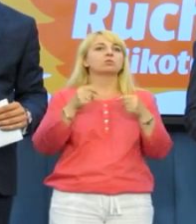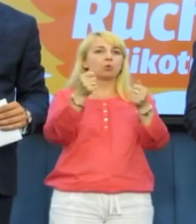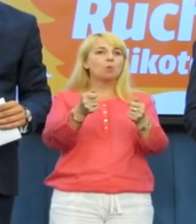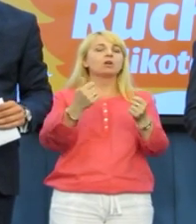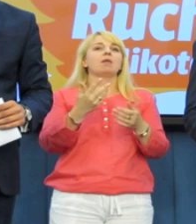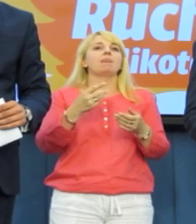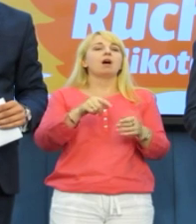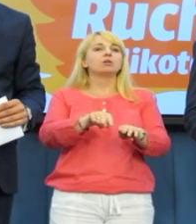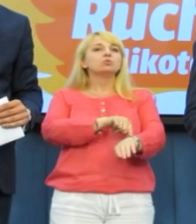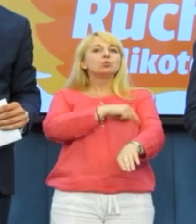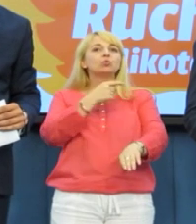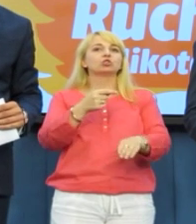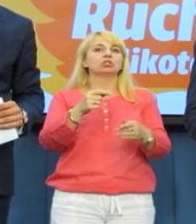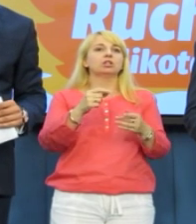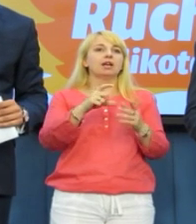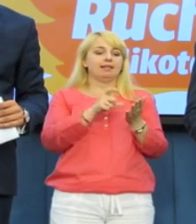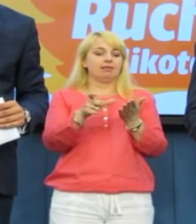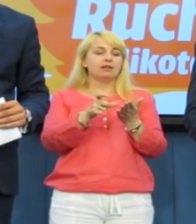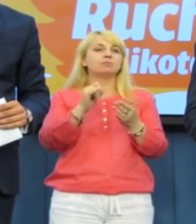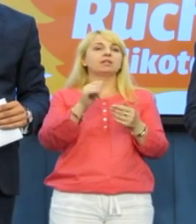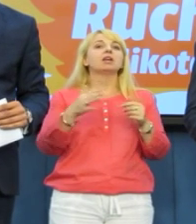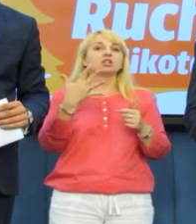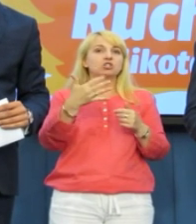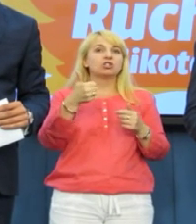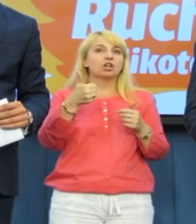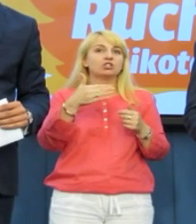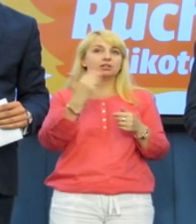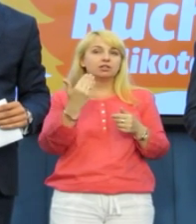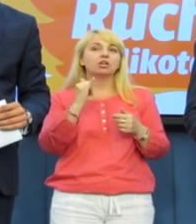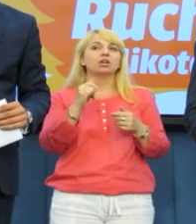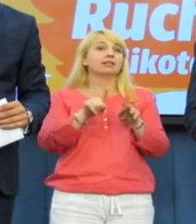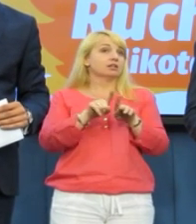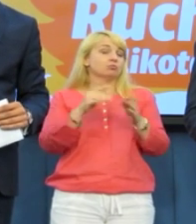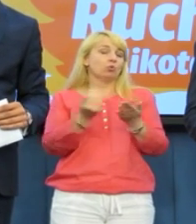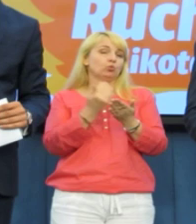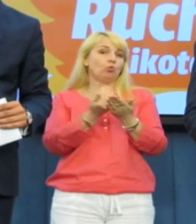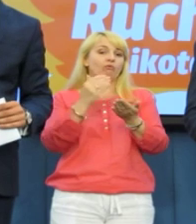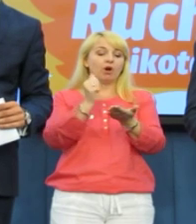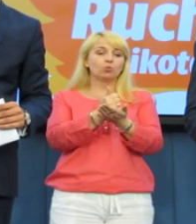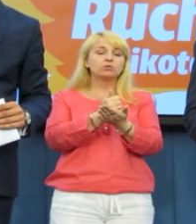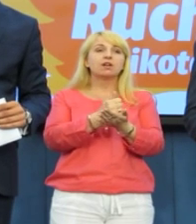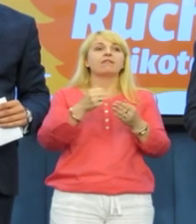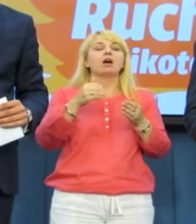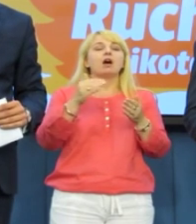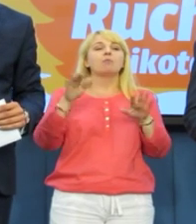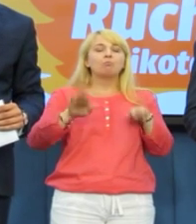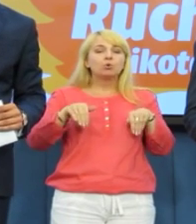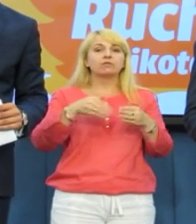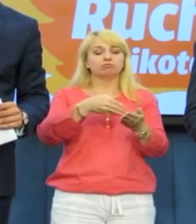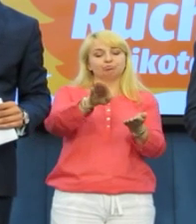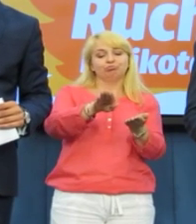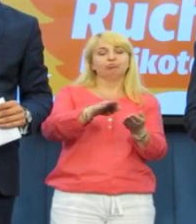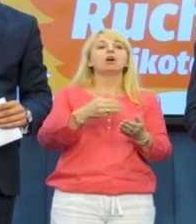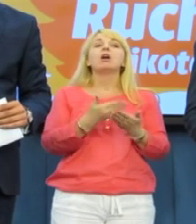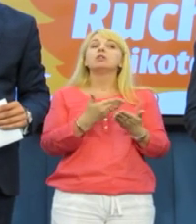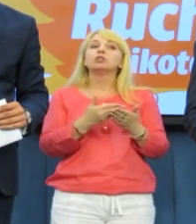z 3 na 6 dni. Nowa ustawa pozwala organom odmawiać organizacji zgromadzenia. Też nie do końca wiadomo